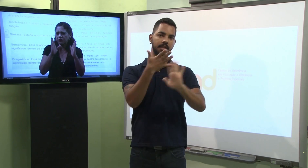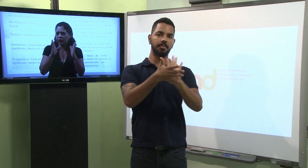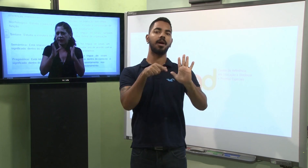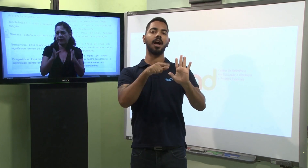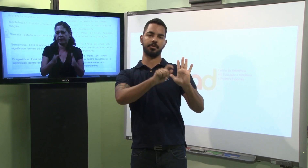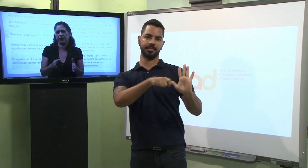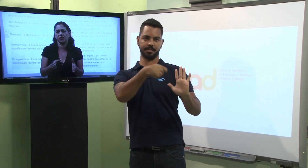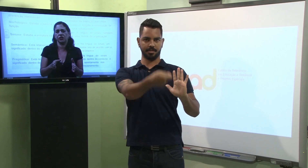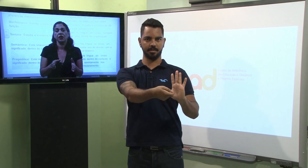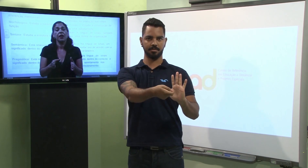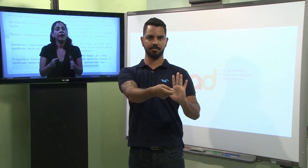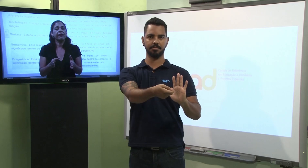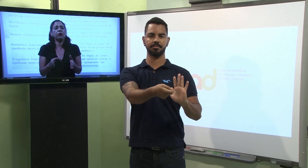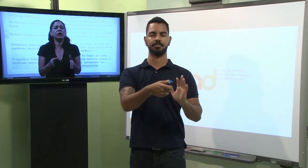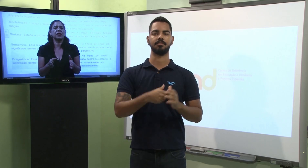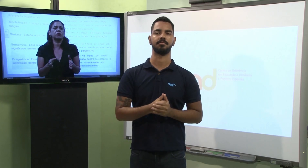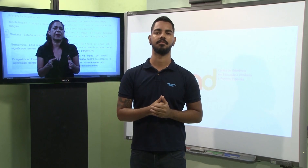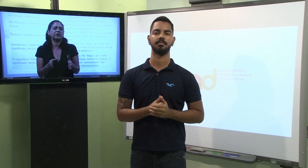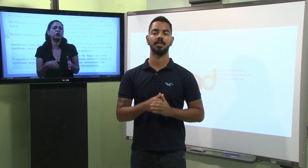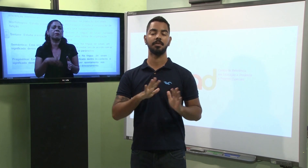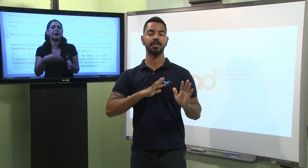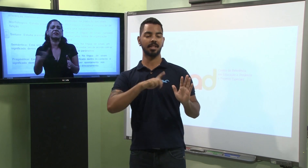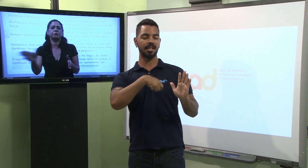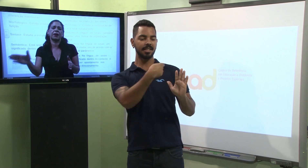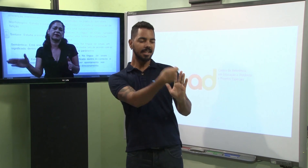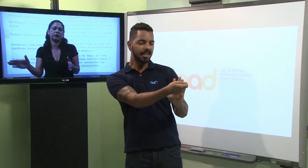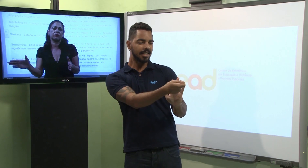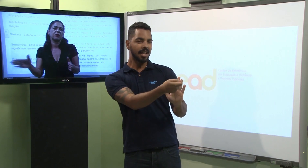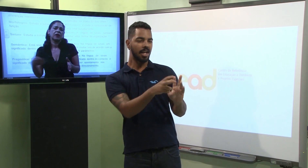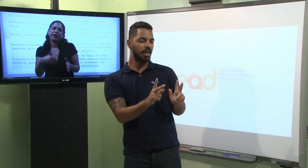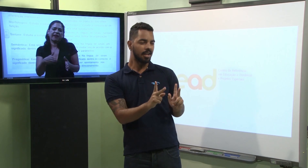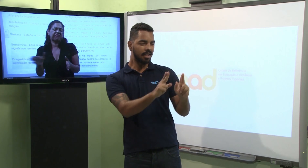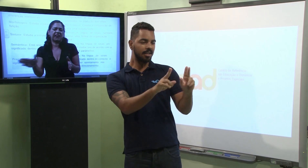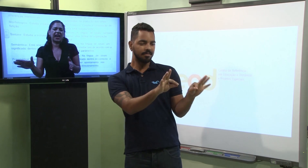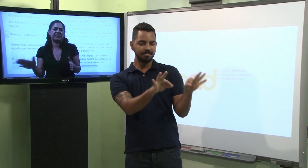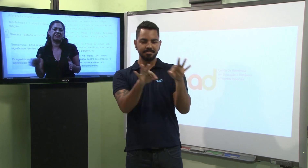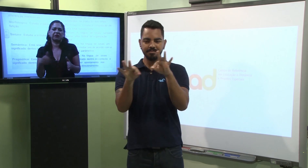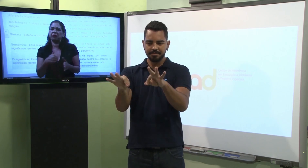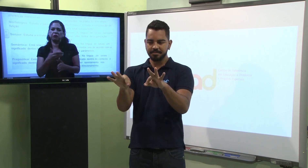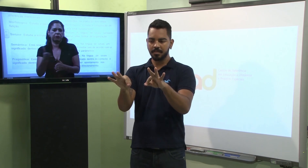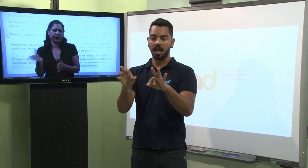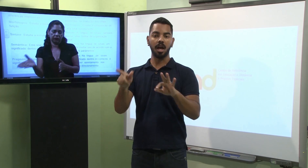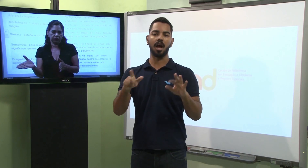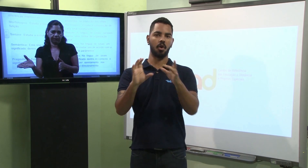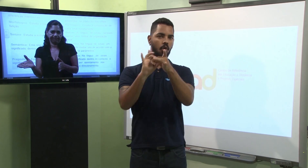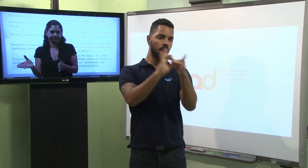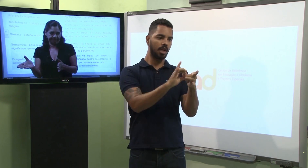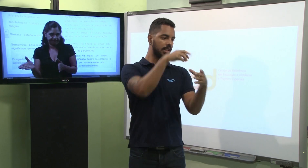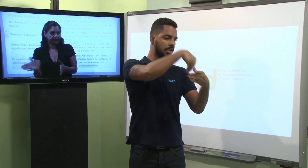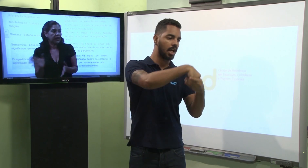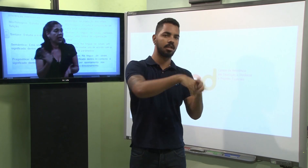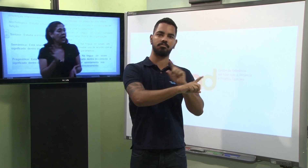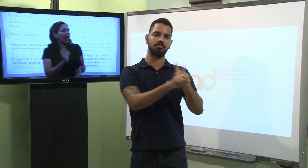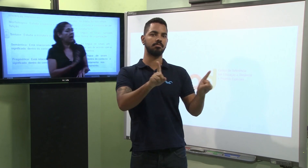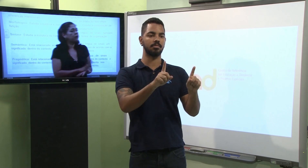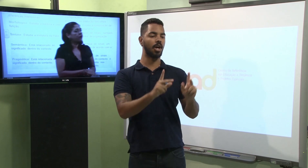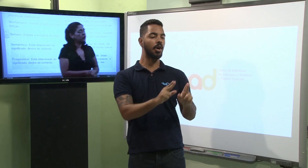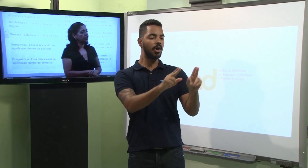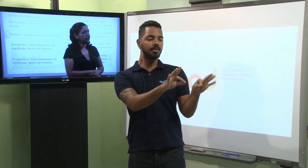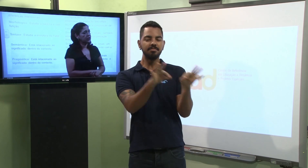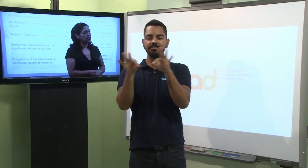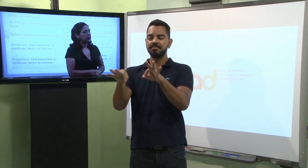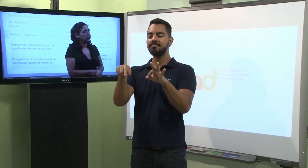sinal isoladamente, não olhando para a sua participação na frase ou no período.